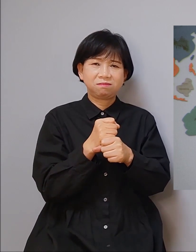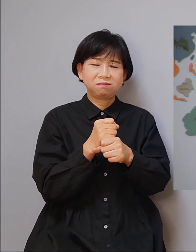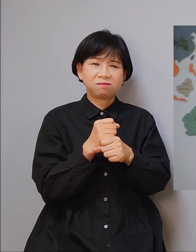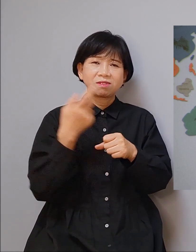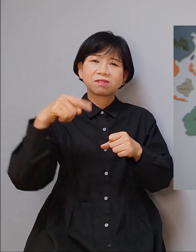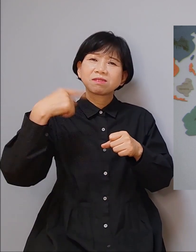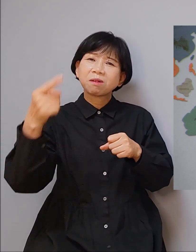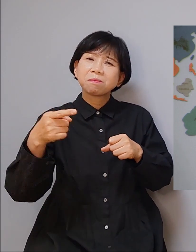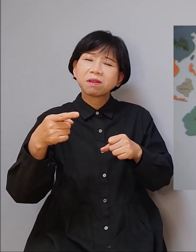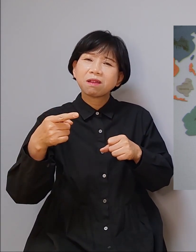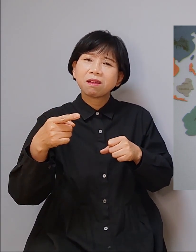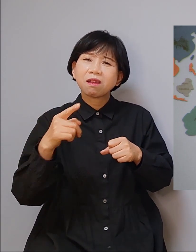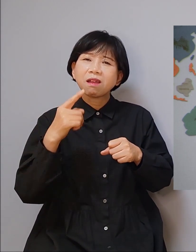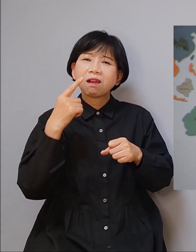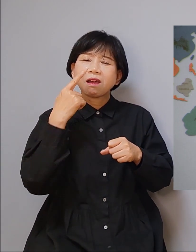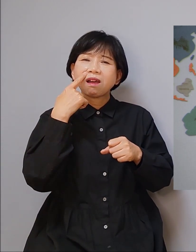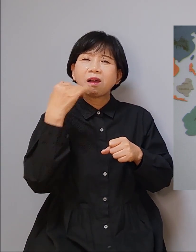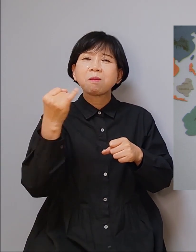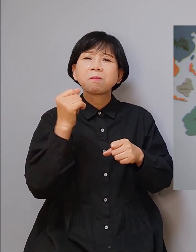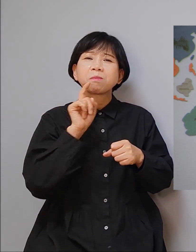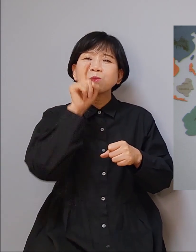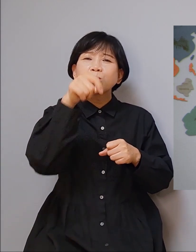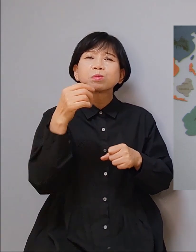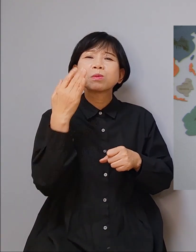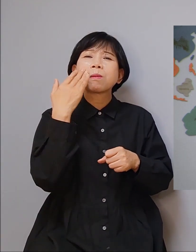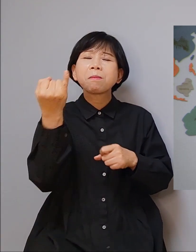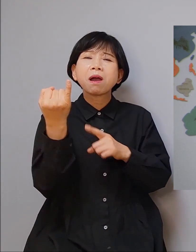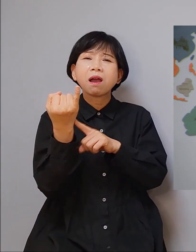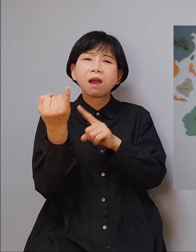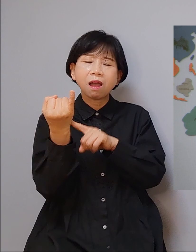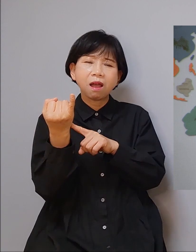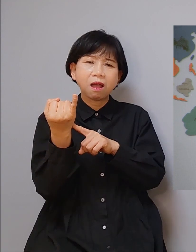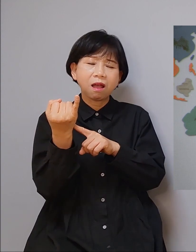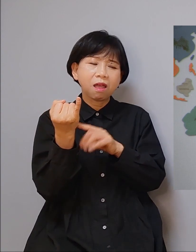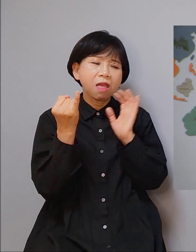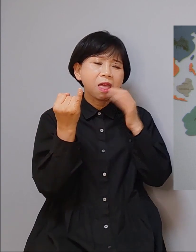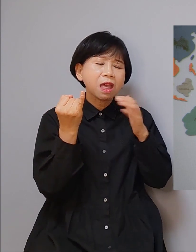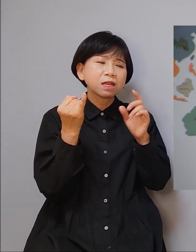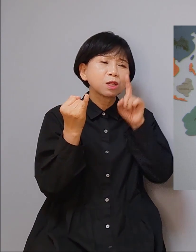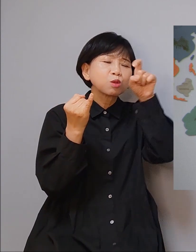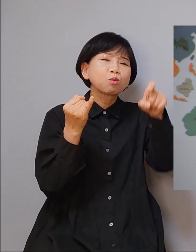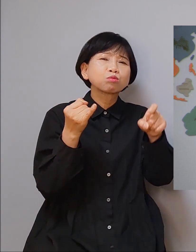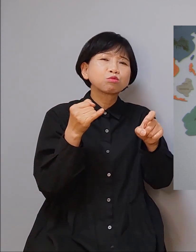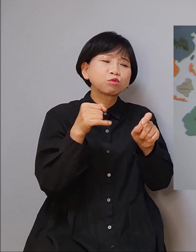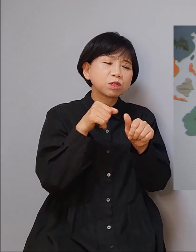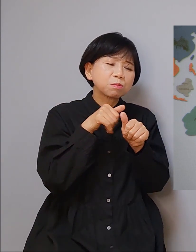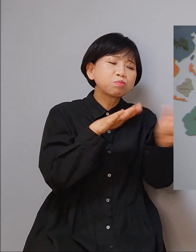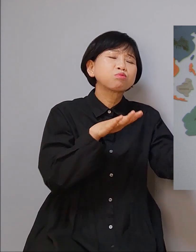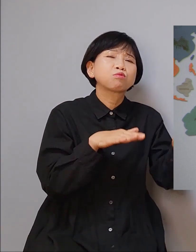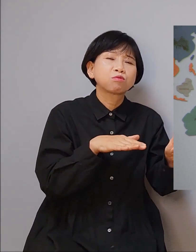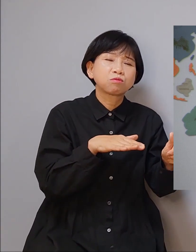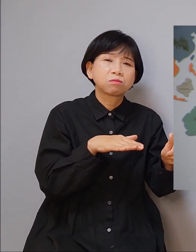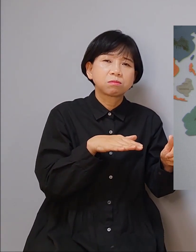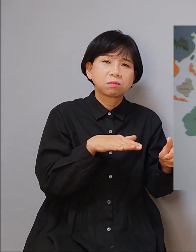밀어냅니다. 어미 독수리는 편안함을 주었던 것을 전부 없애서 새끼 독수리가 둥지에 전혀 미련이